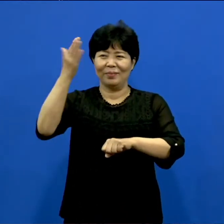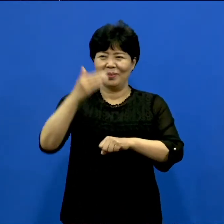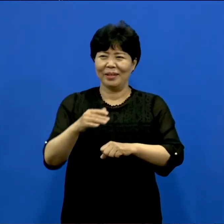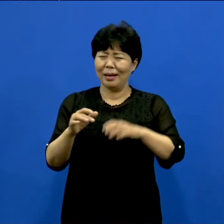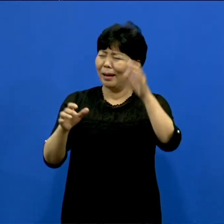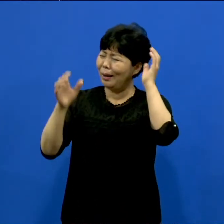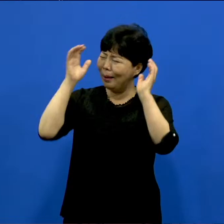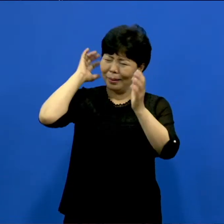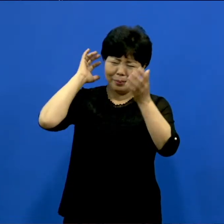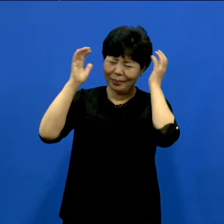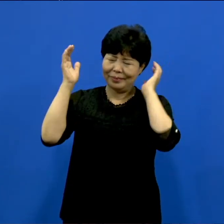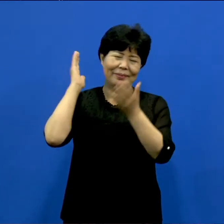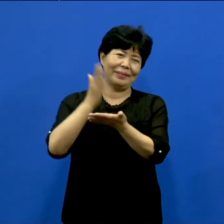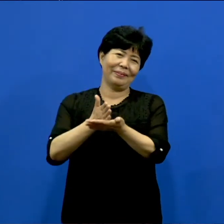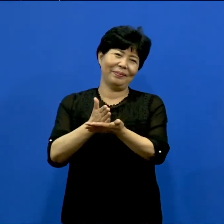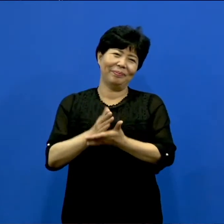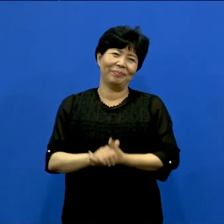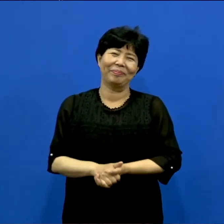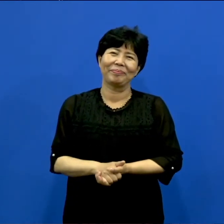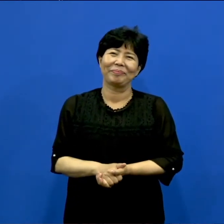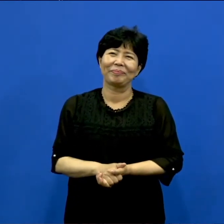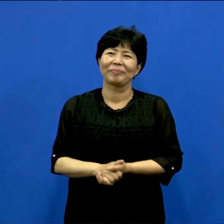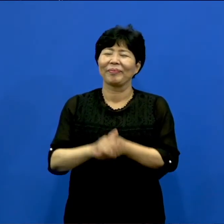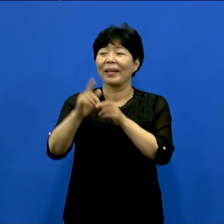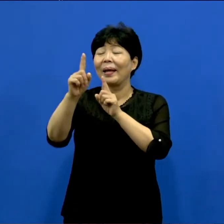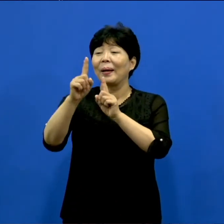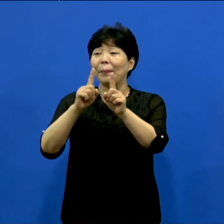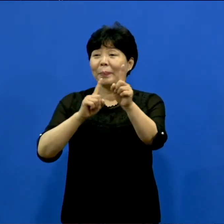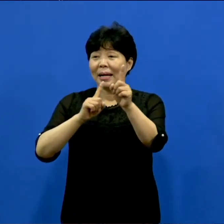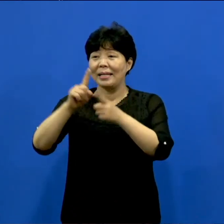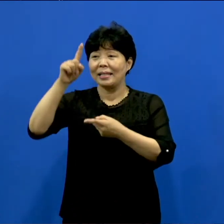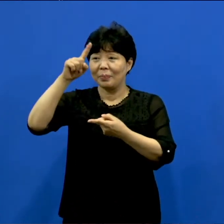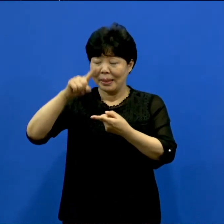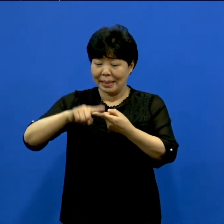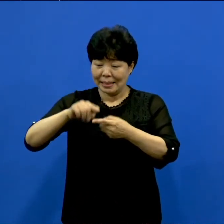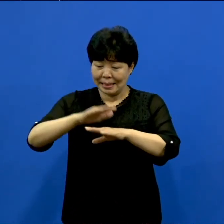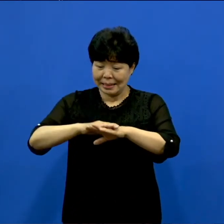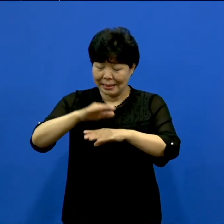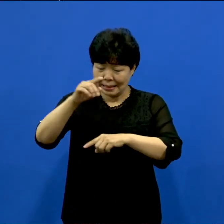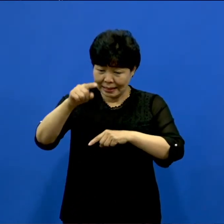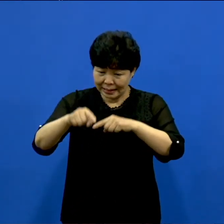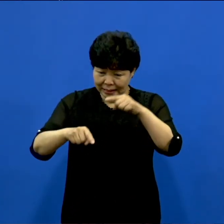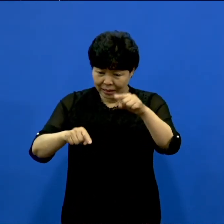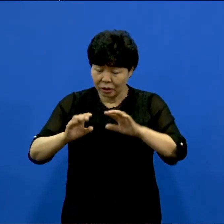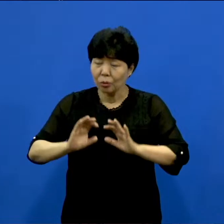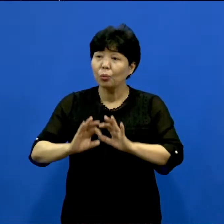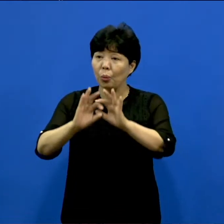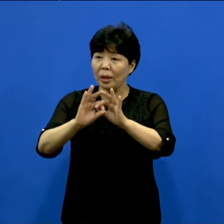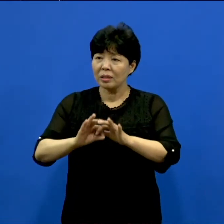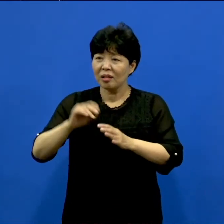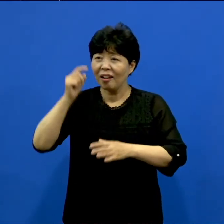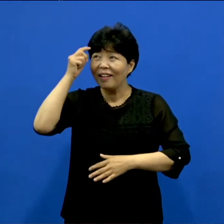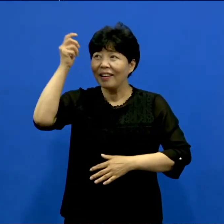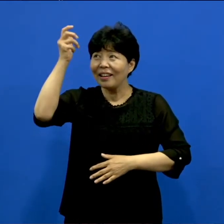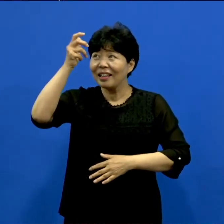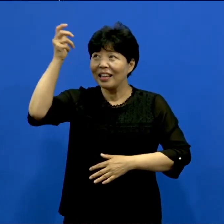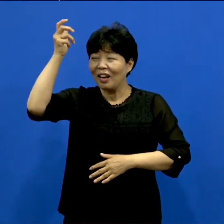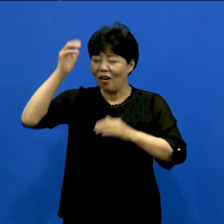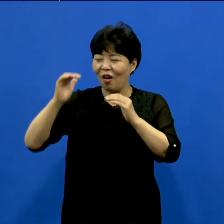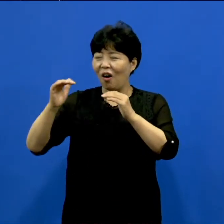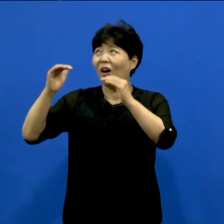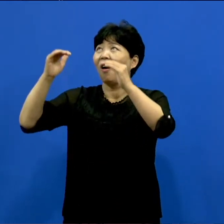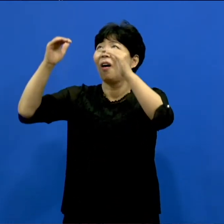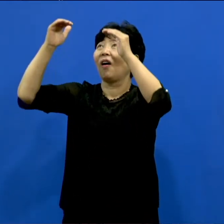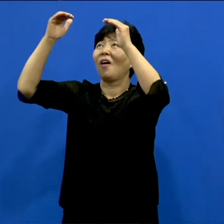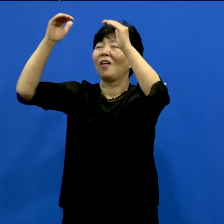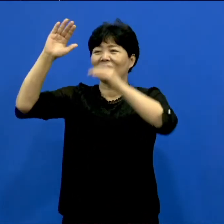복잡하면 안 되는 거예요. 여러분, 말씀에 대한 실천으로 영적 실력이 자라갑니다. 말씀에 대한